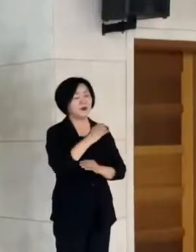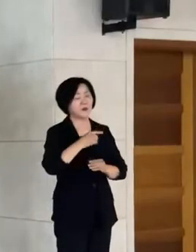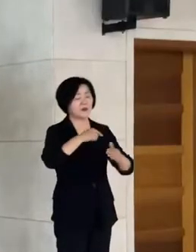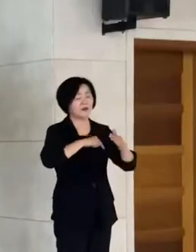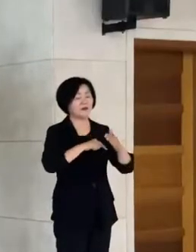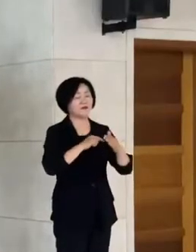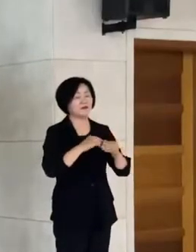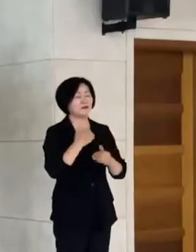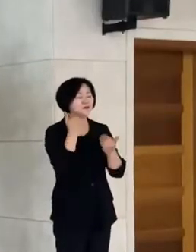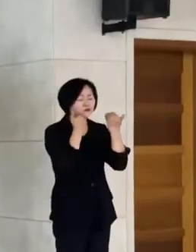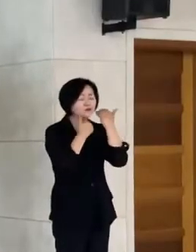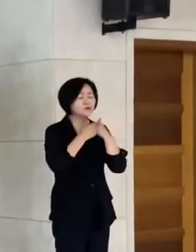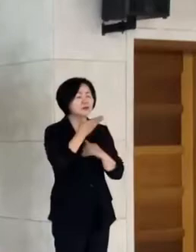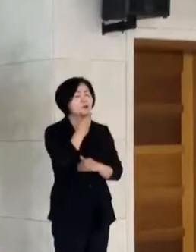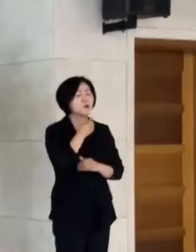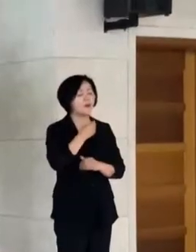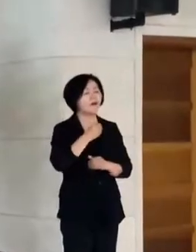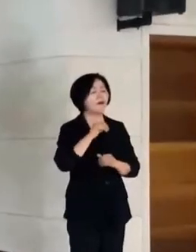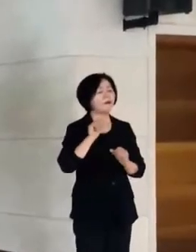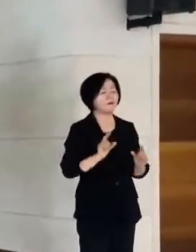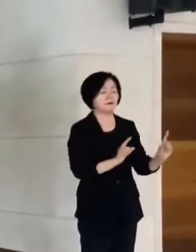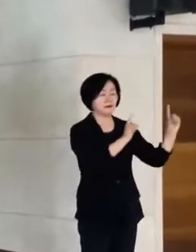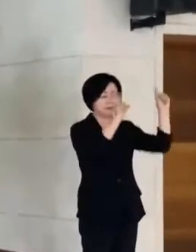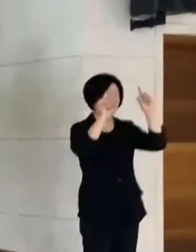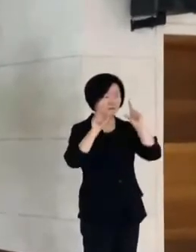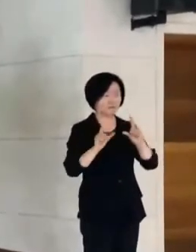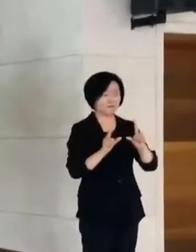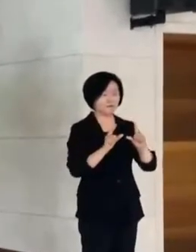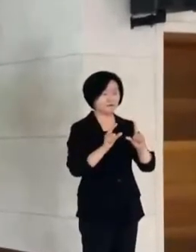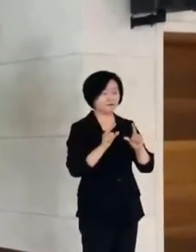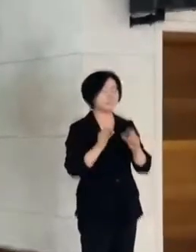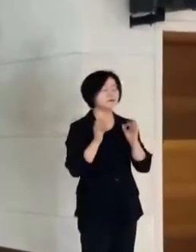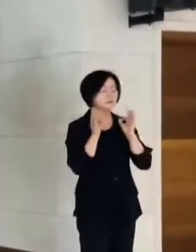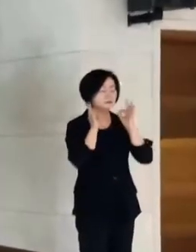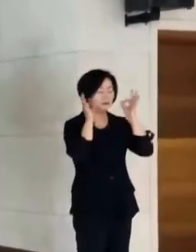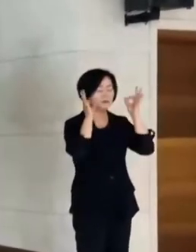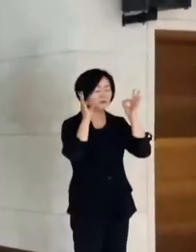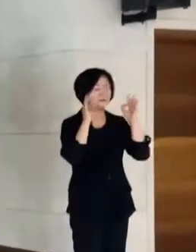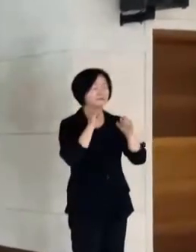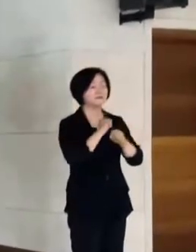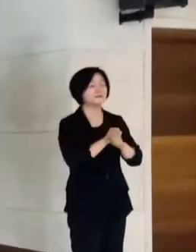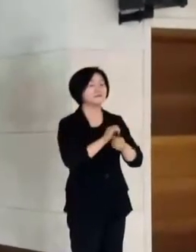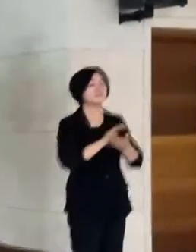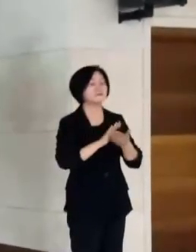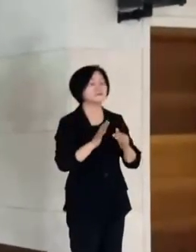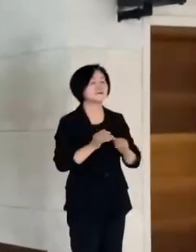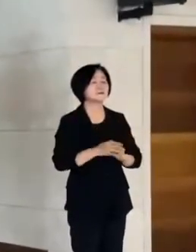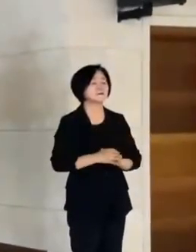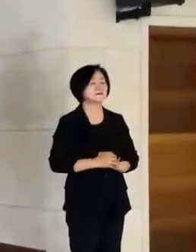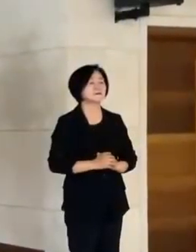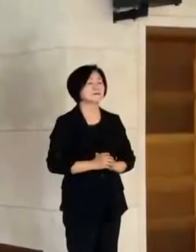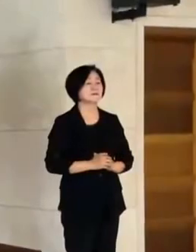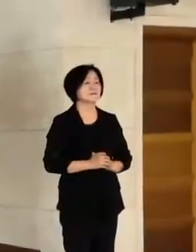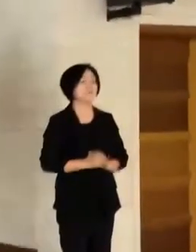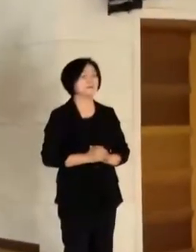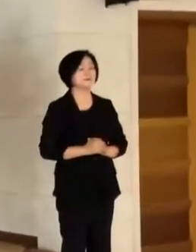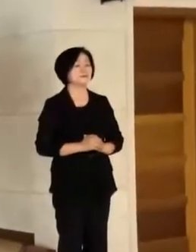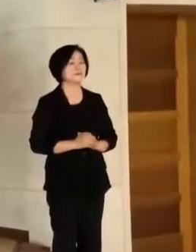국민 누구나 행복한 삶을 누릴 수 있도록 최선을 다하겠습니다.